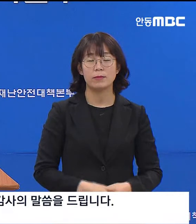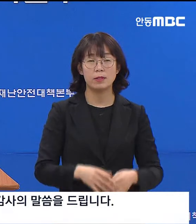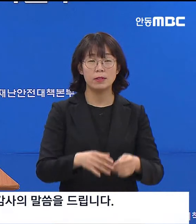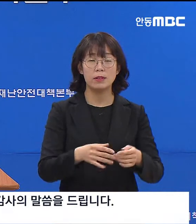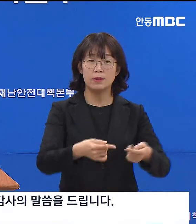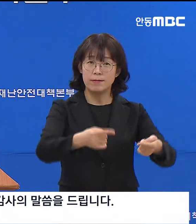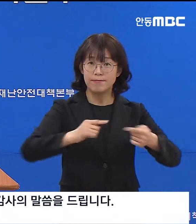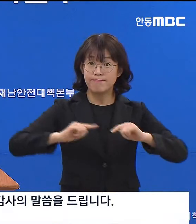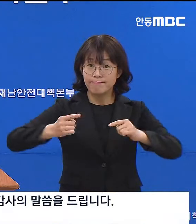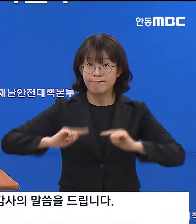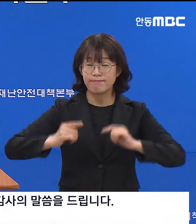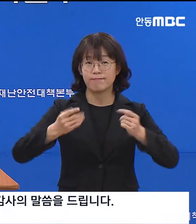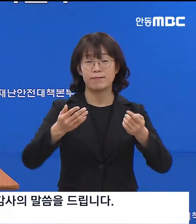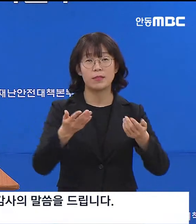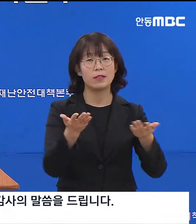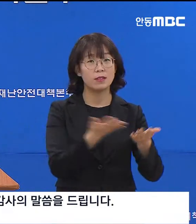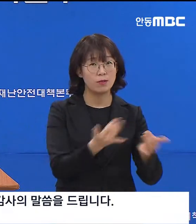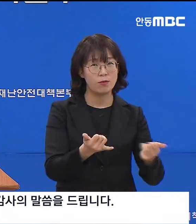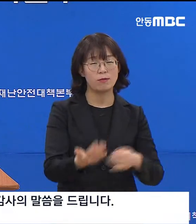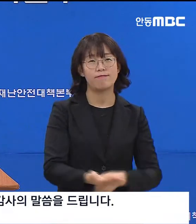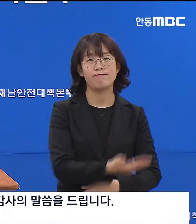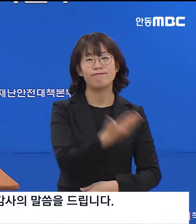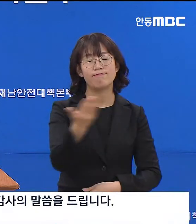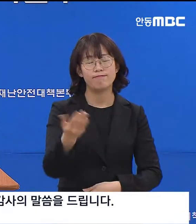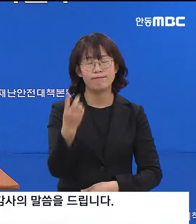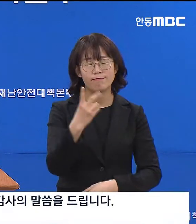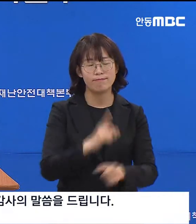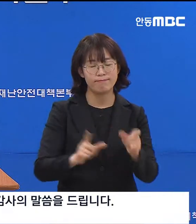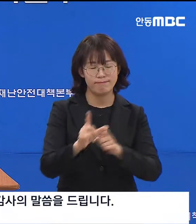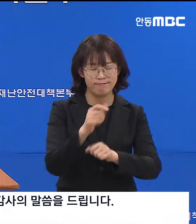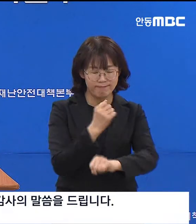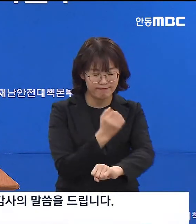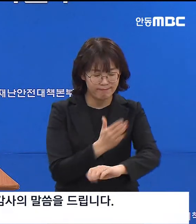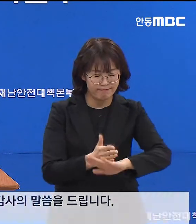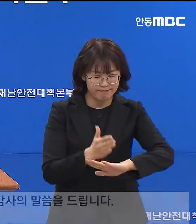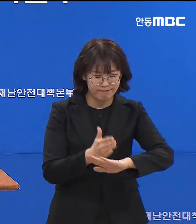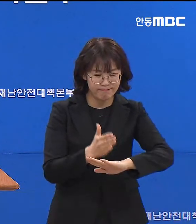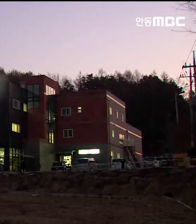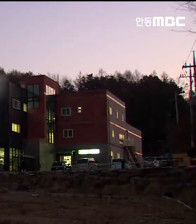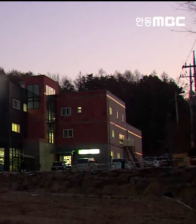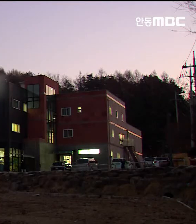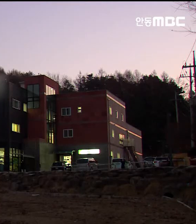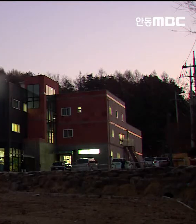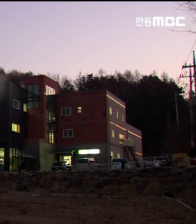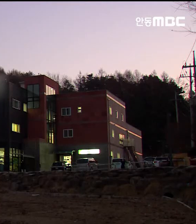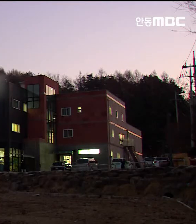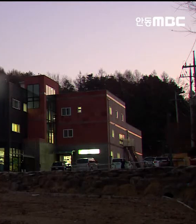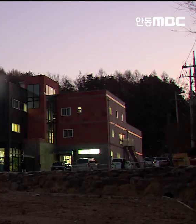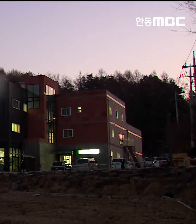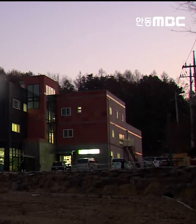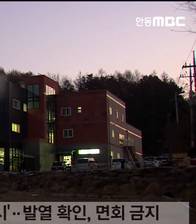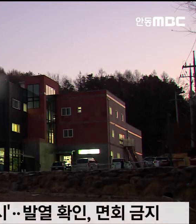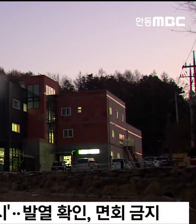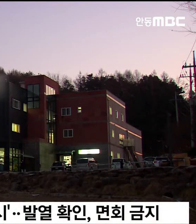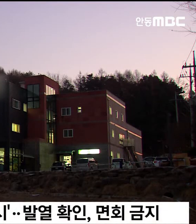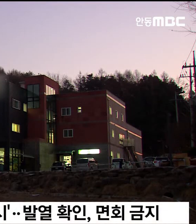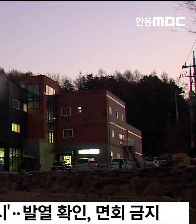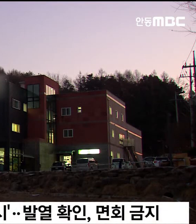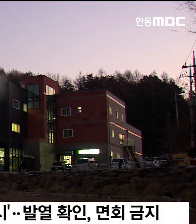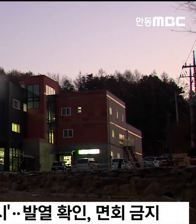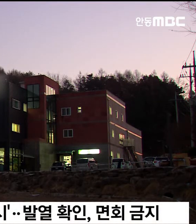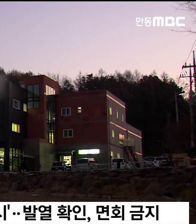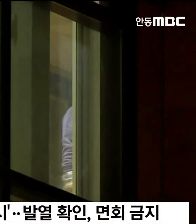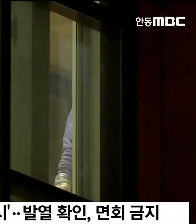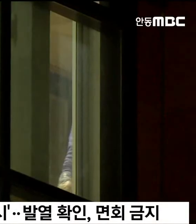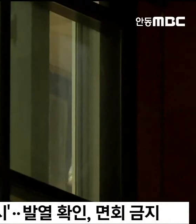주신 종사자님께 다시 한번 감사의 말씀을 드립니다. 격리가 해제돼도 예방적